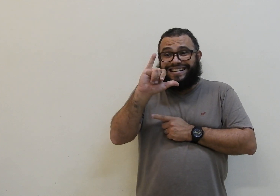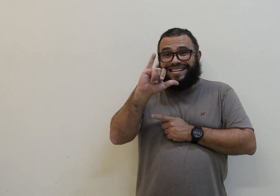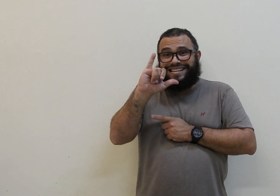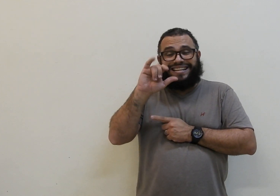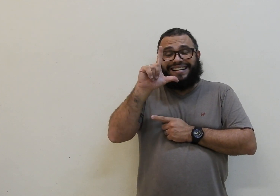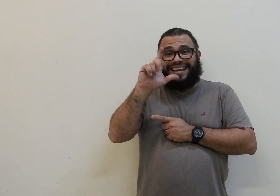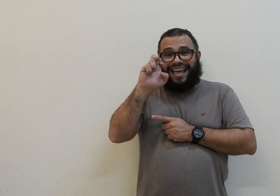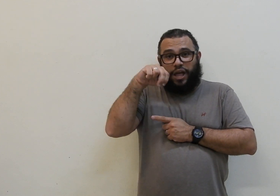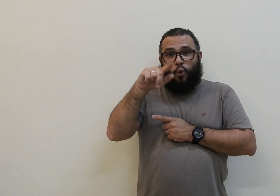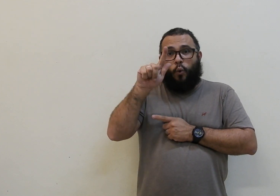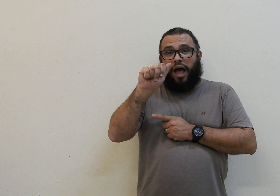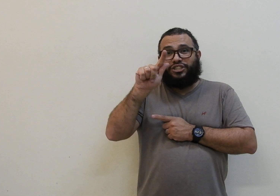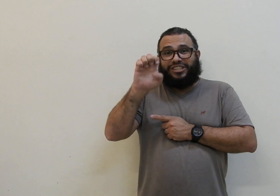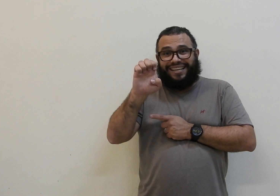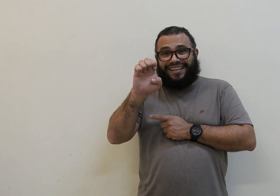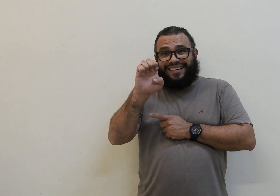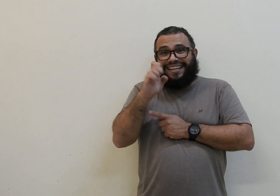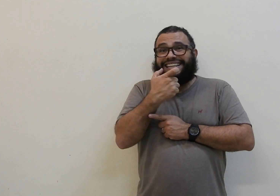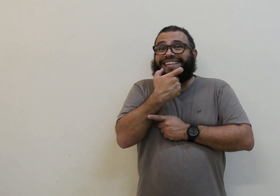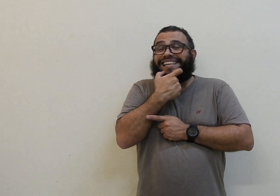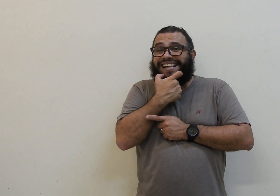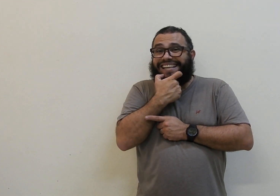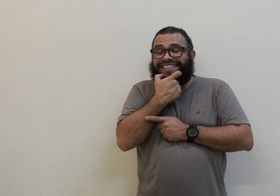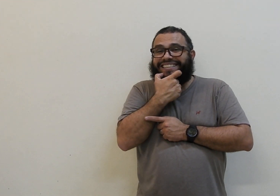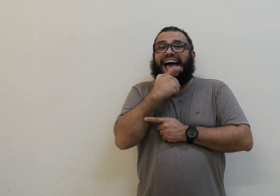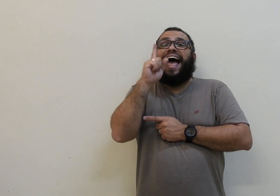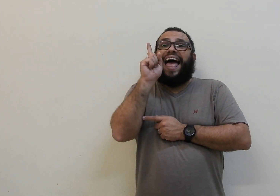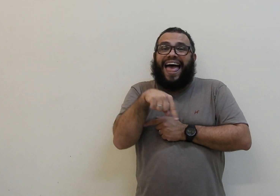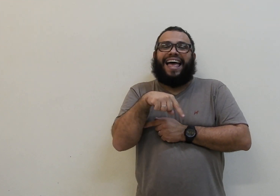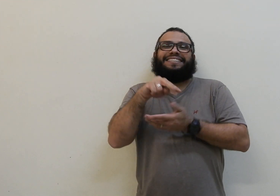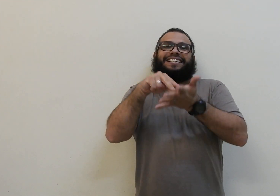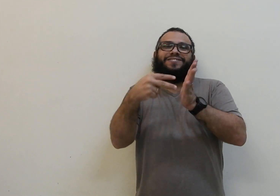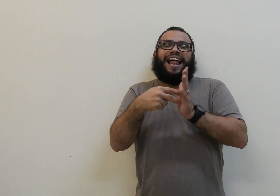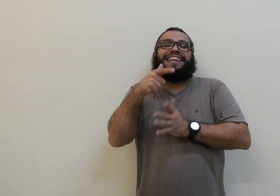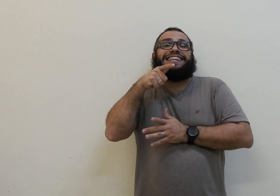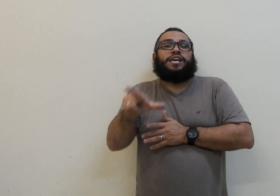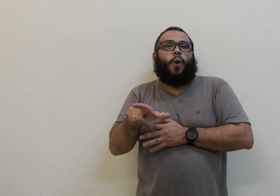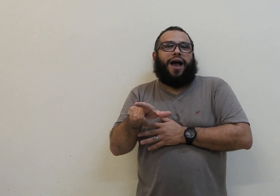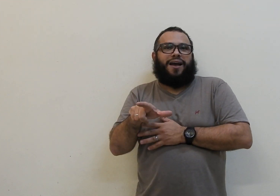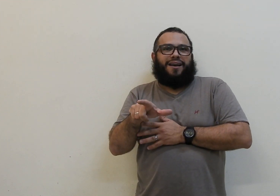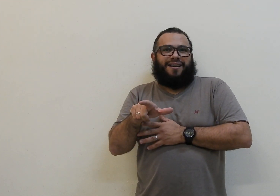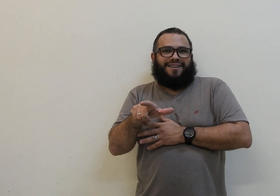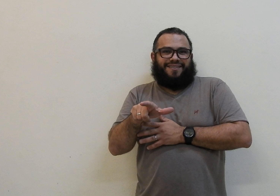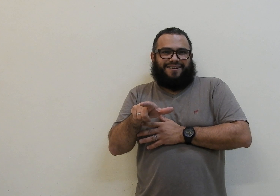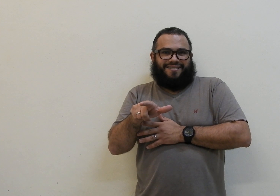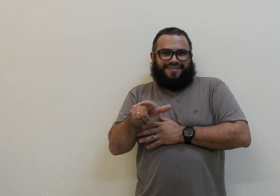Se a gente pensar em outra língua, por exemplo, o inglês, a gente não denomina o inglês como